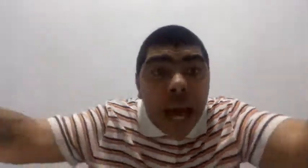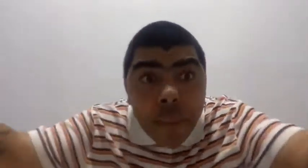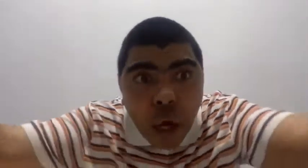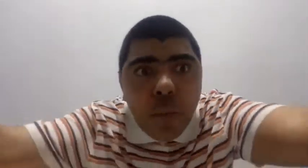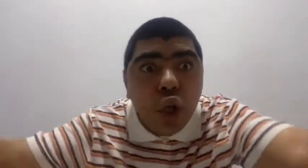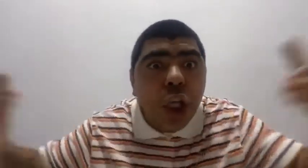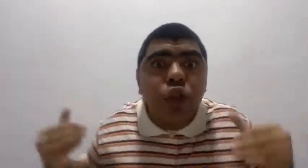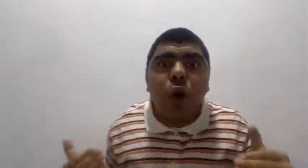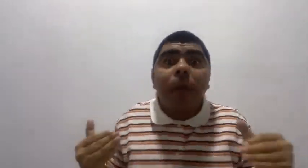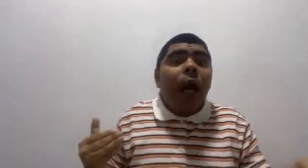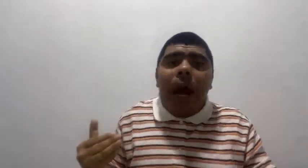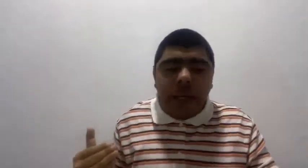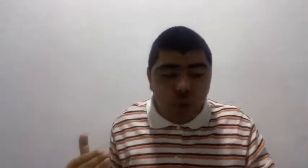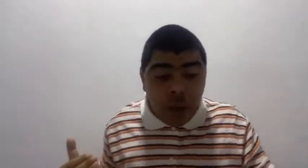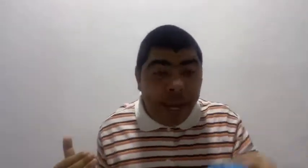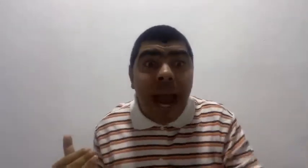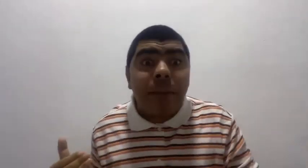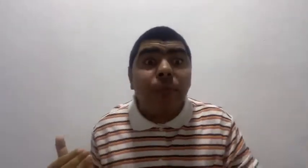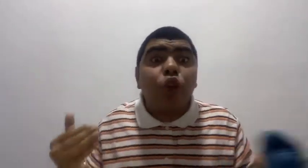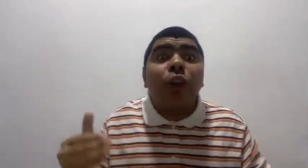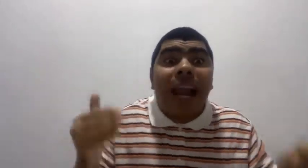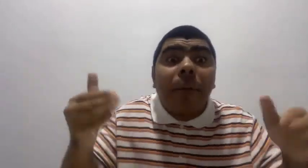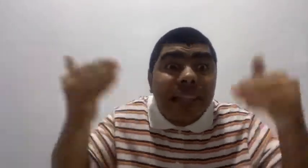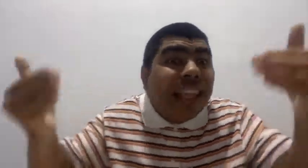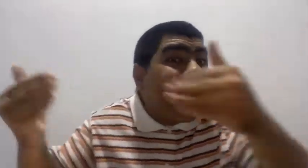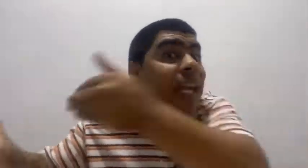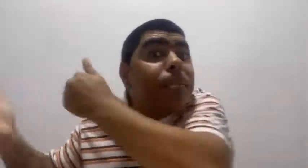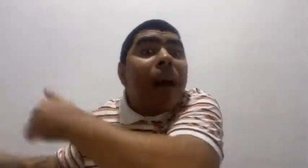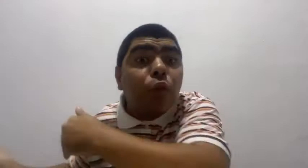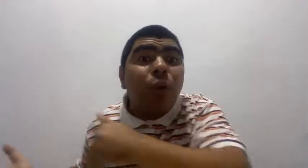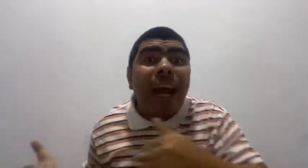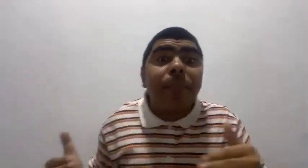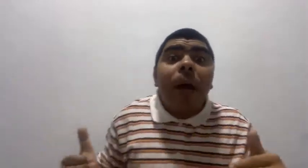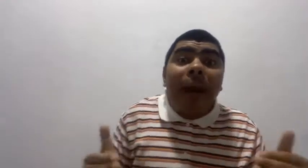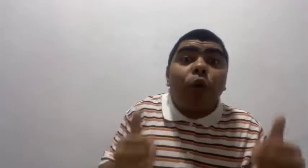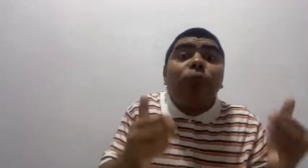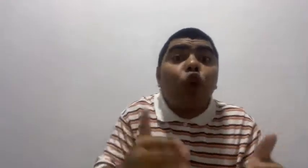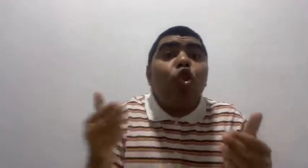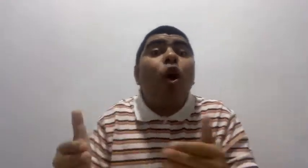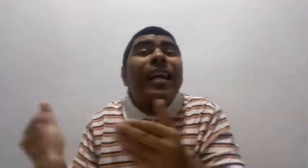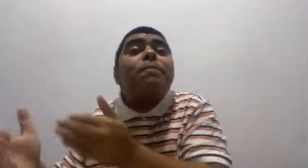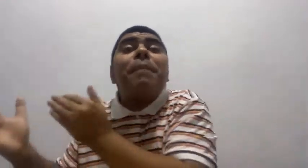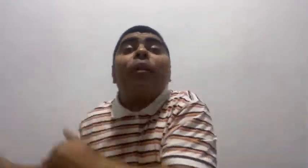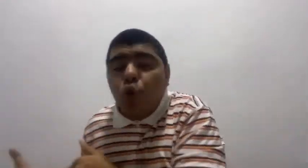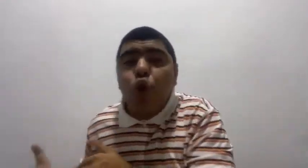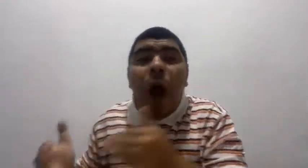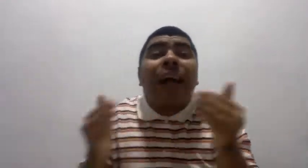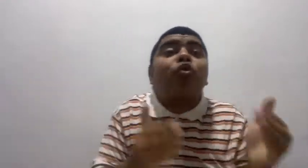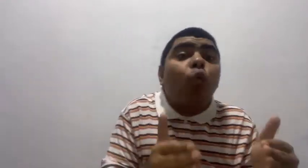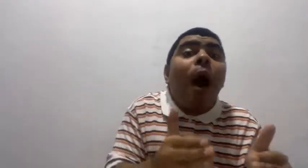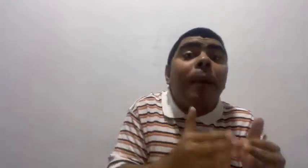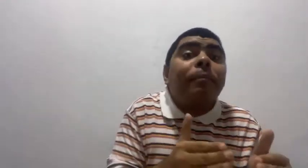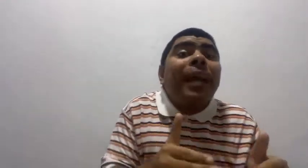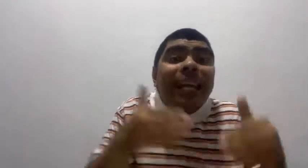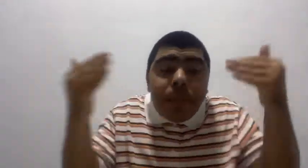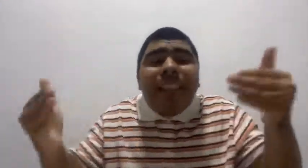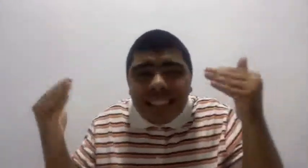hablaba como niño. Aleluya, ve, hablando de la vida de inmadurez, ve, cuando yo era inmaduro, actuaba y